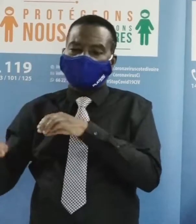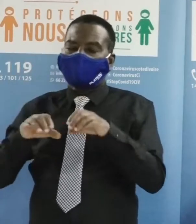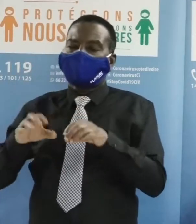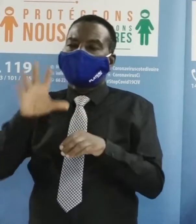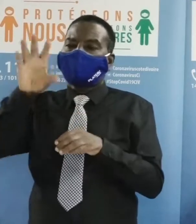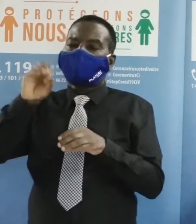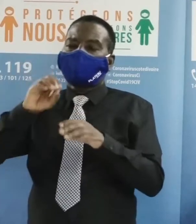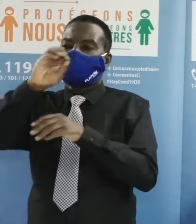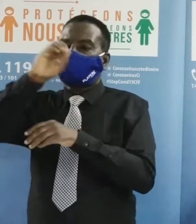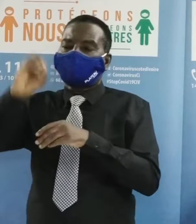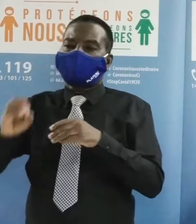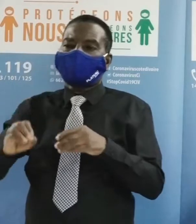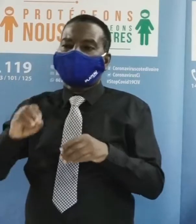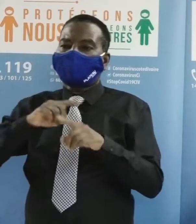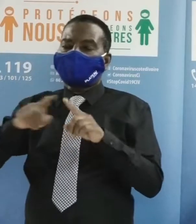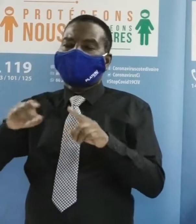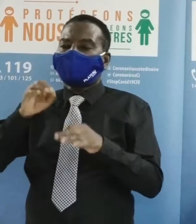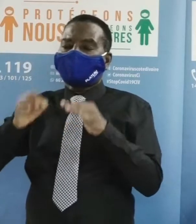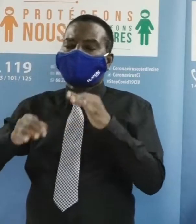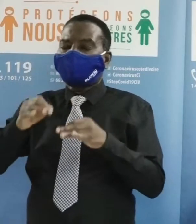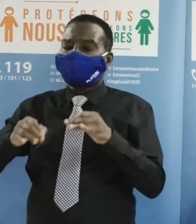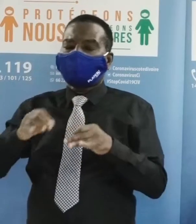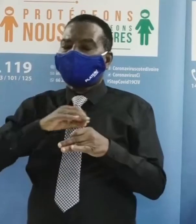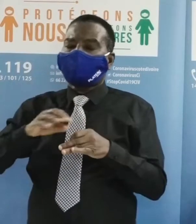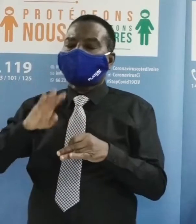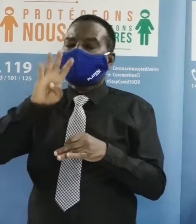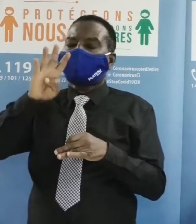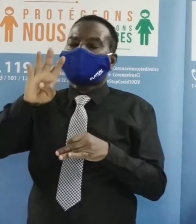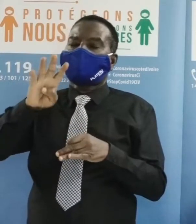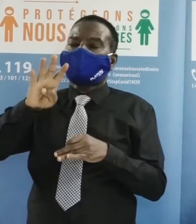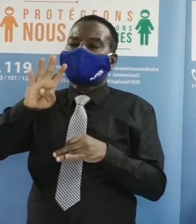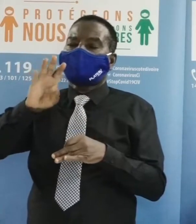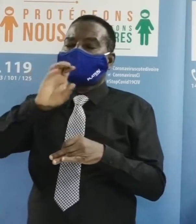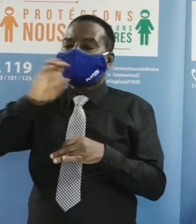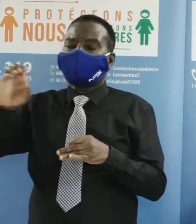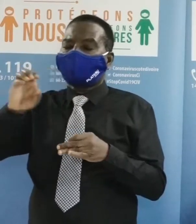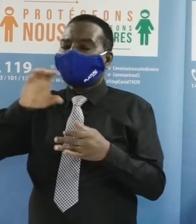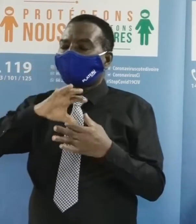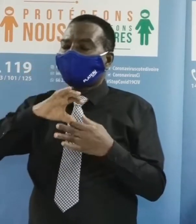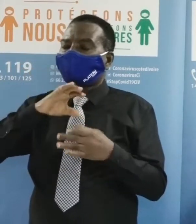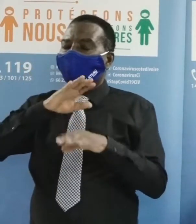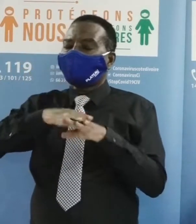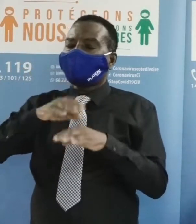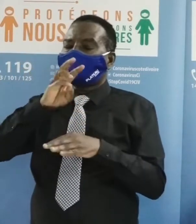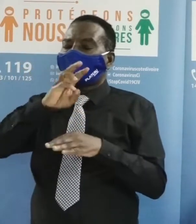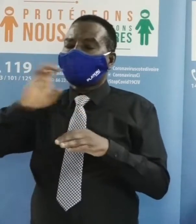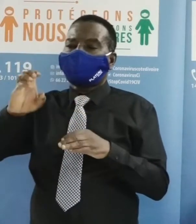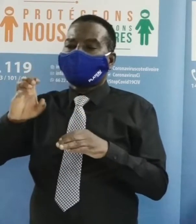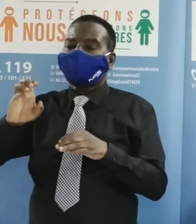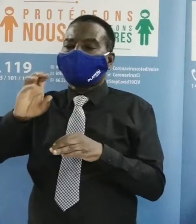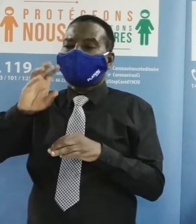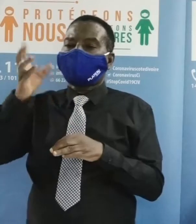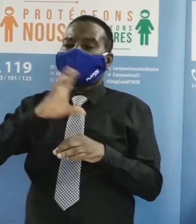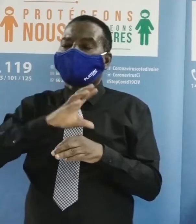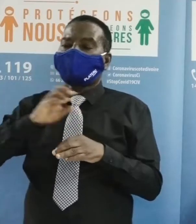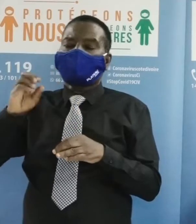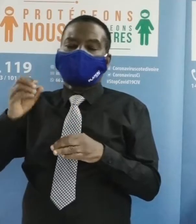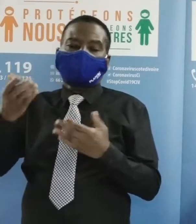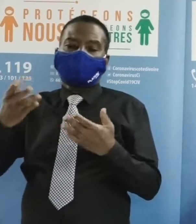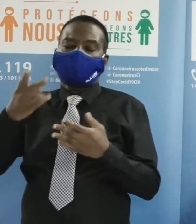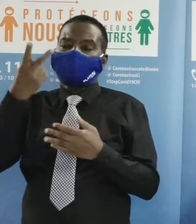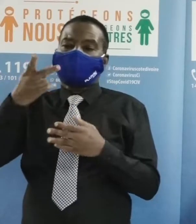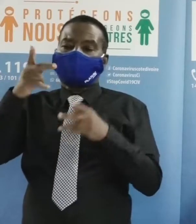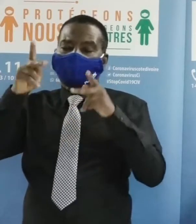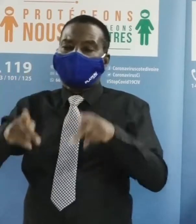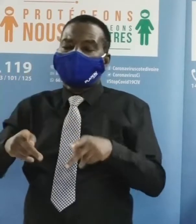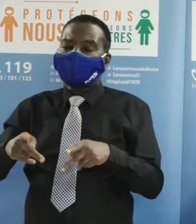mais si j'ai 400 600 ch et 66% de positivité on voit que dans les deux cas dans les deux cas il ya un